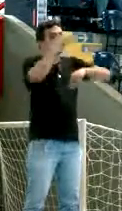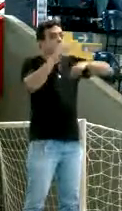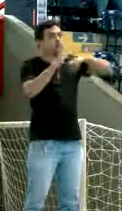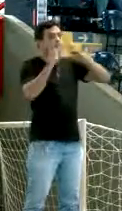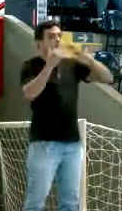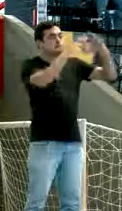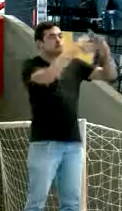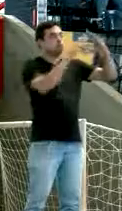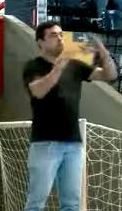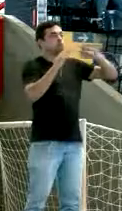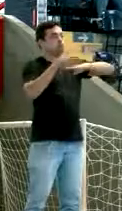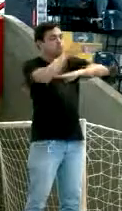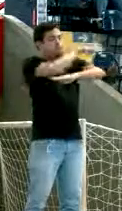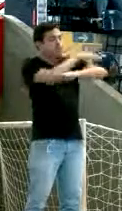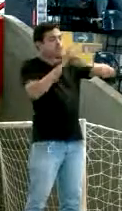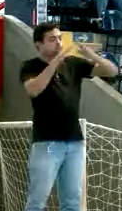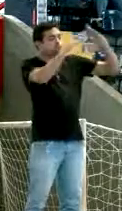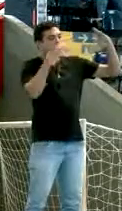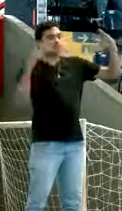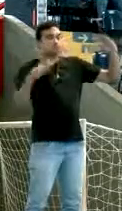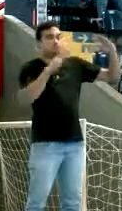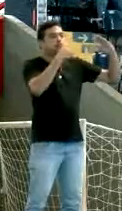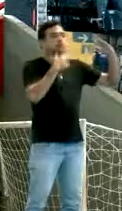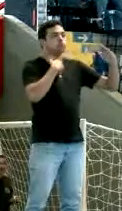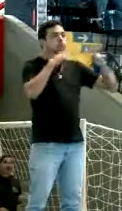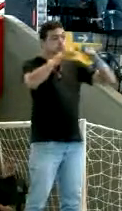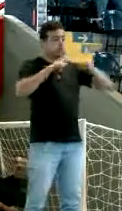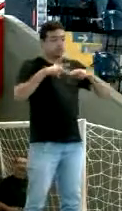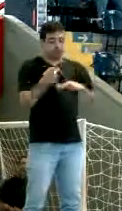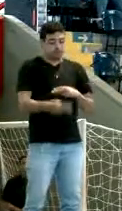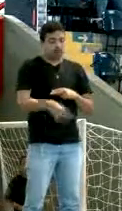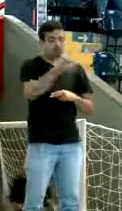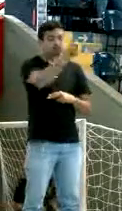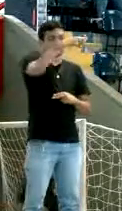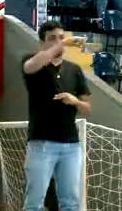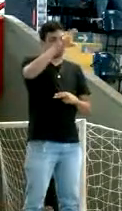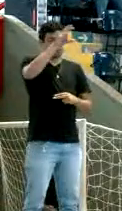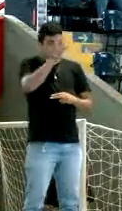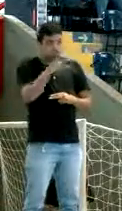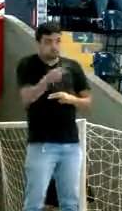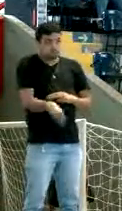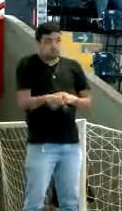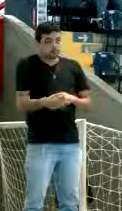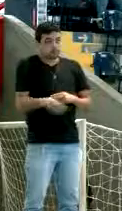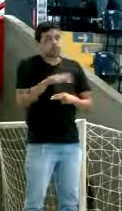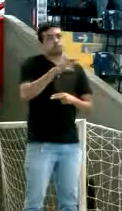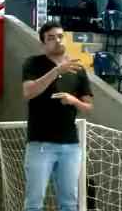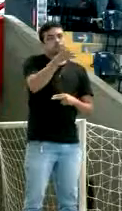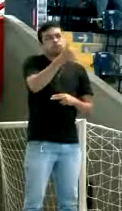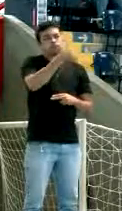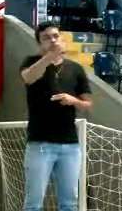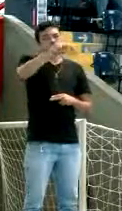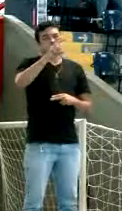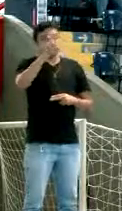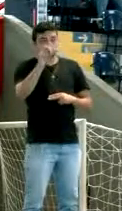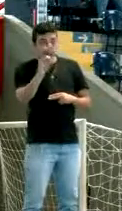podia subir o morro. Então é incentivado no país, nos anos 50, mais precisamente em